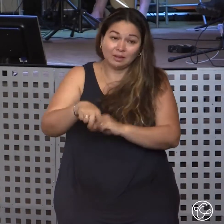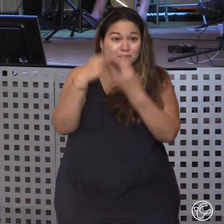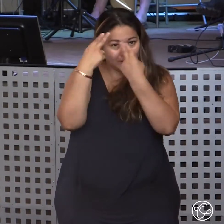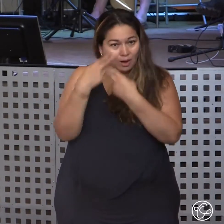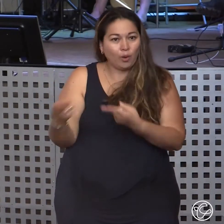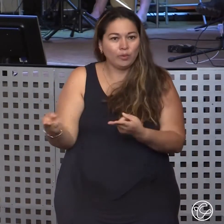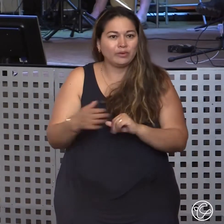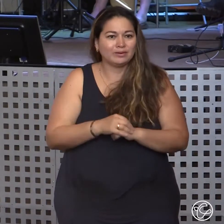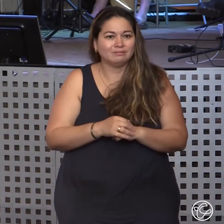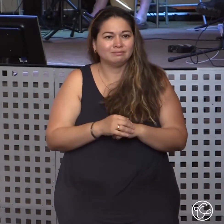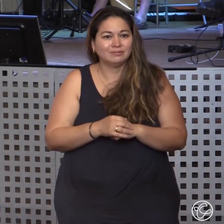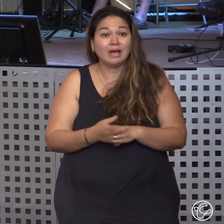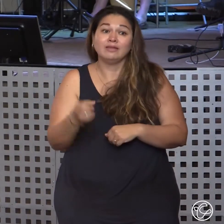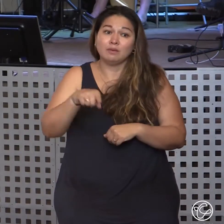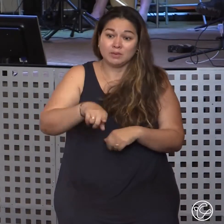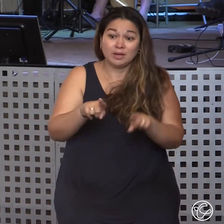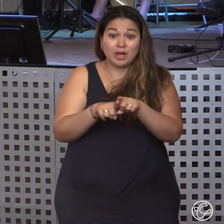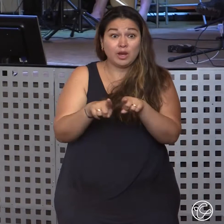¿eh?